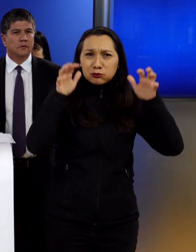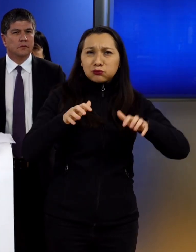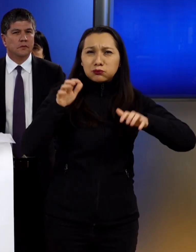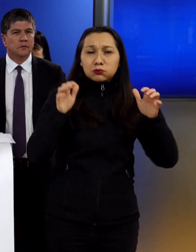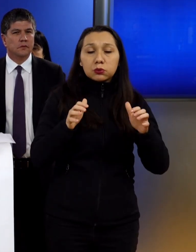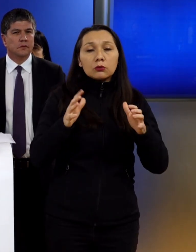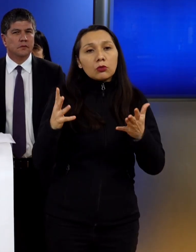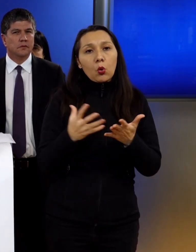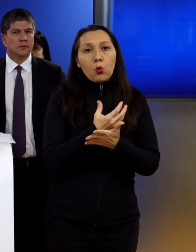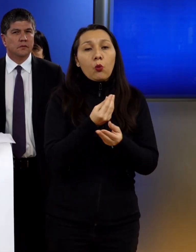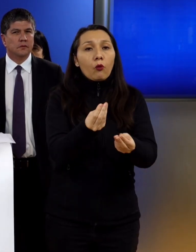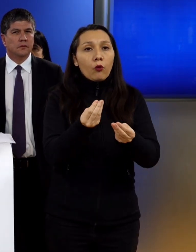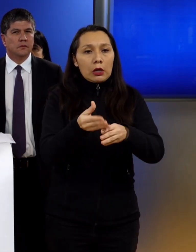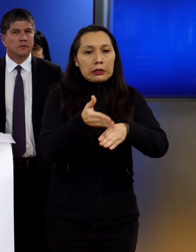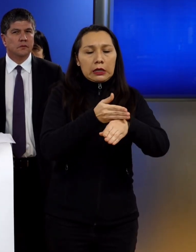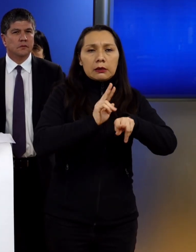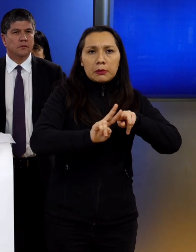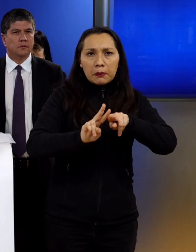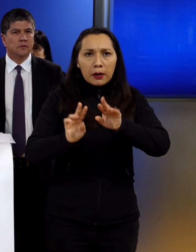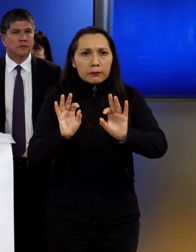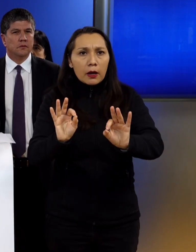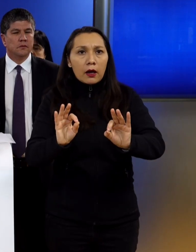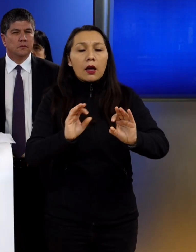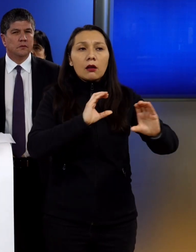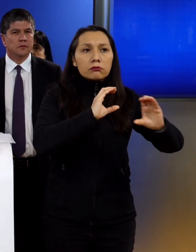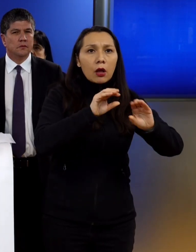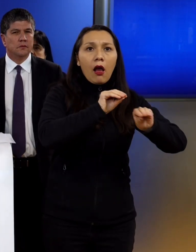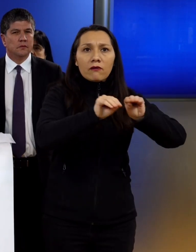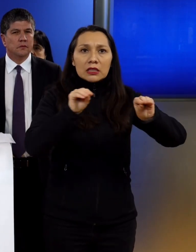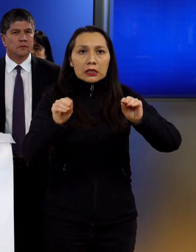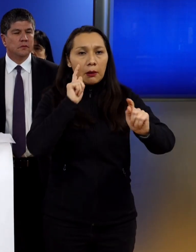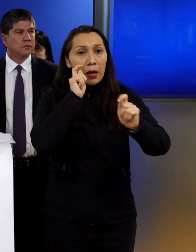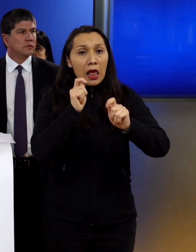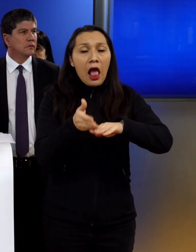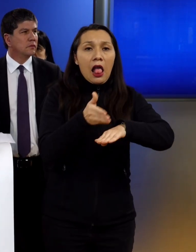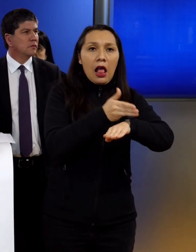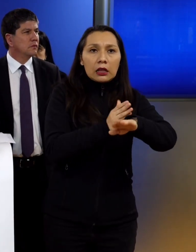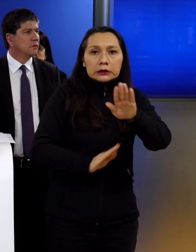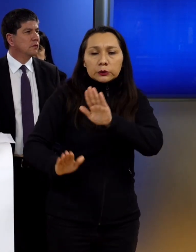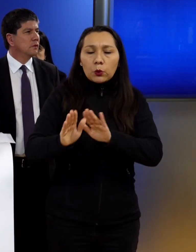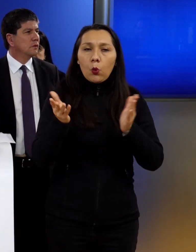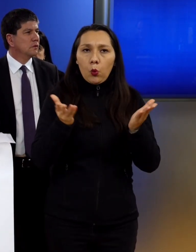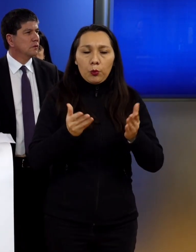pero para el cual se logró una buena preparación, comunicación de riesgo y medidas de prevención.